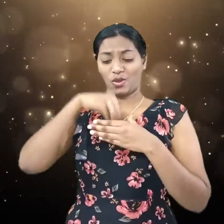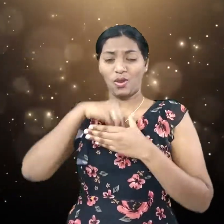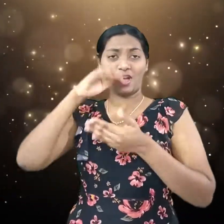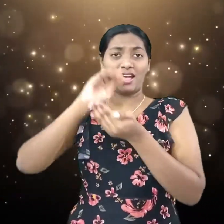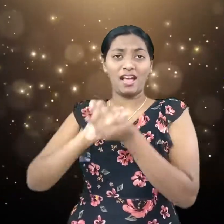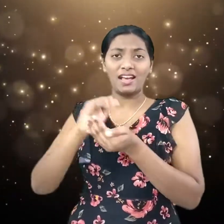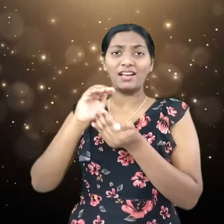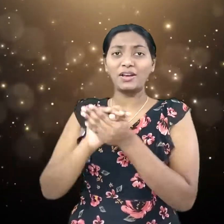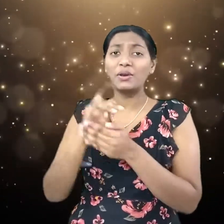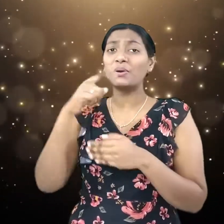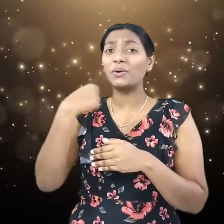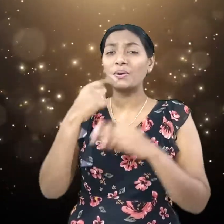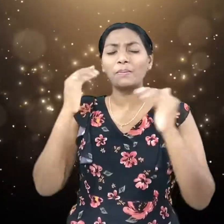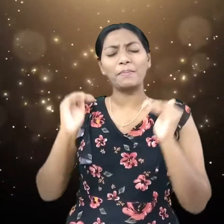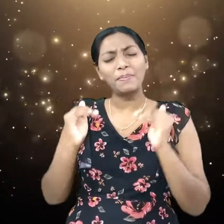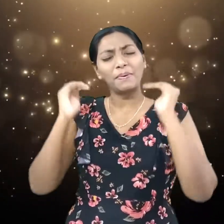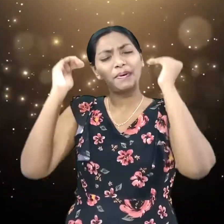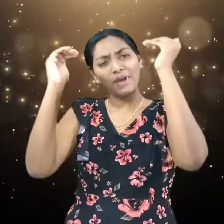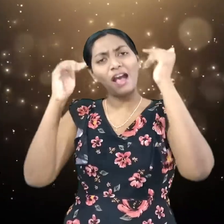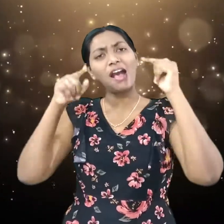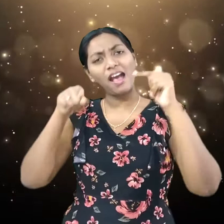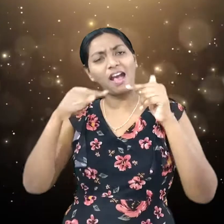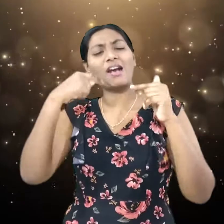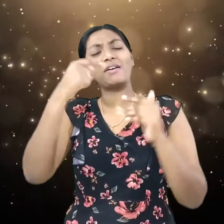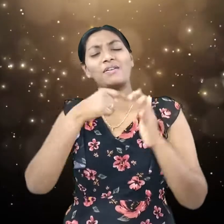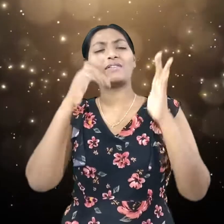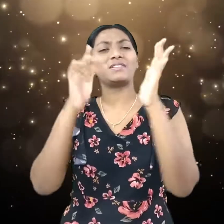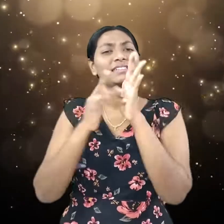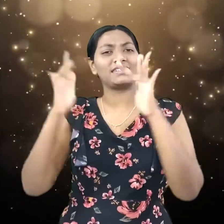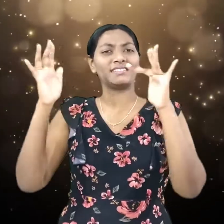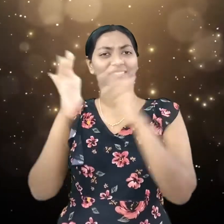और उसका नाम यीशु मसीह। यीशु